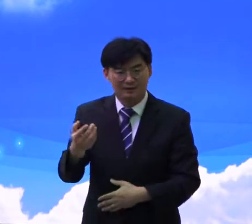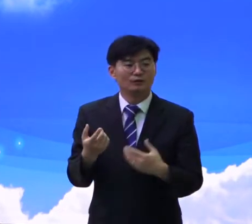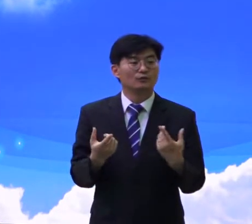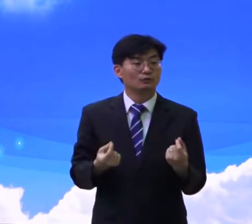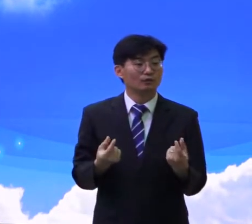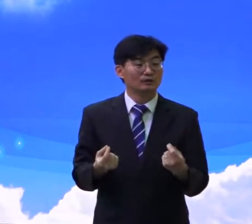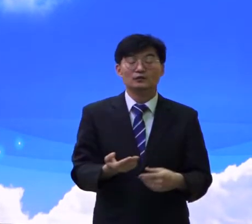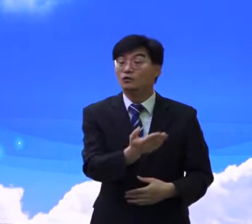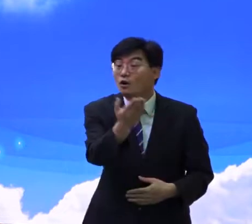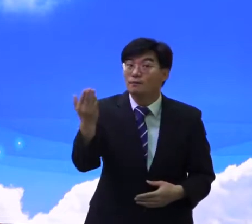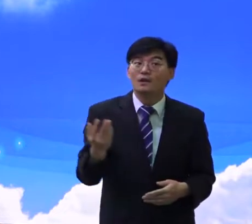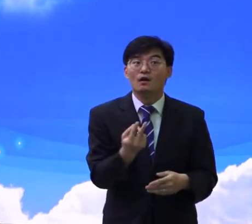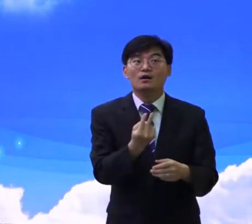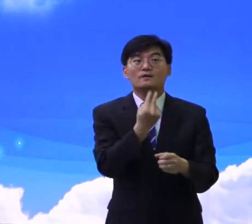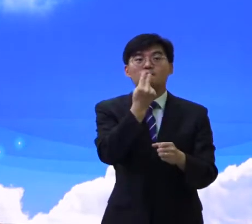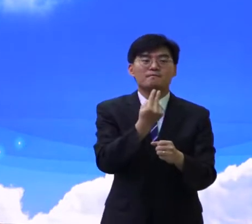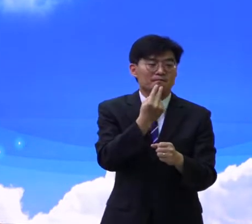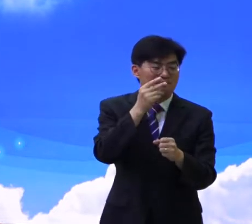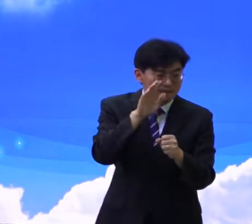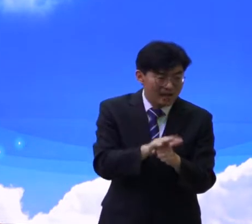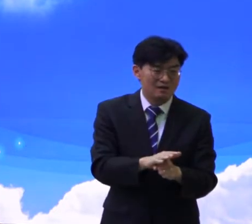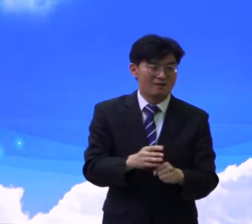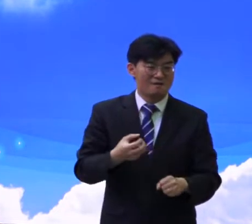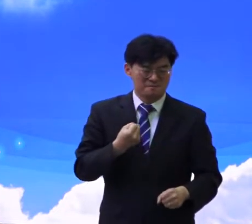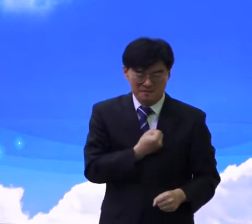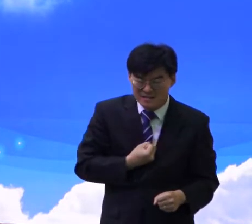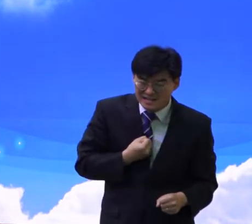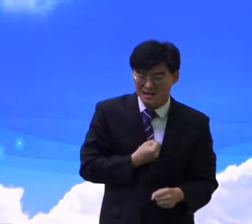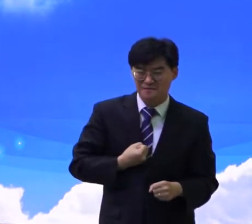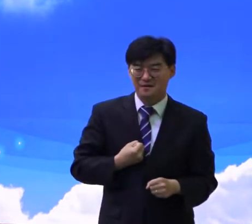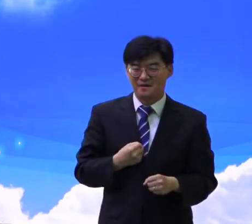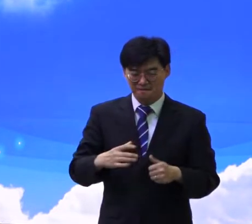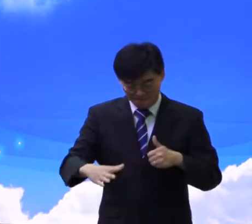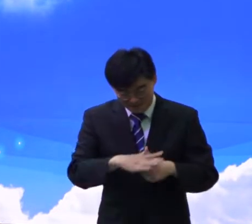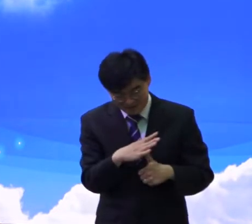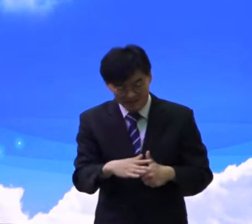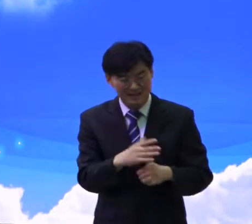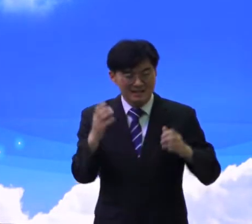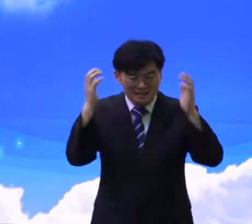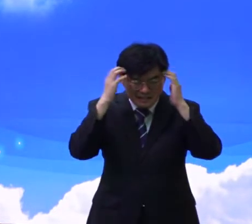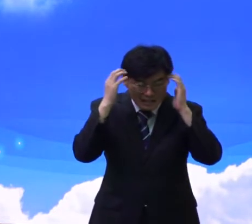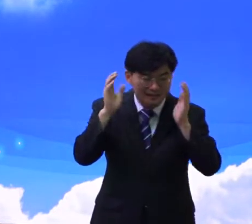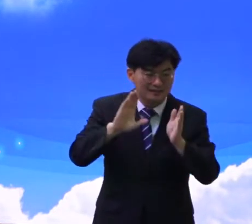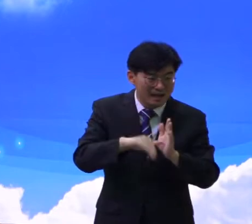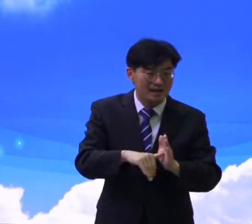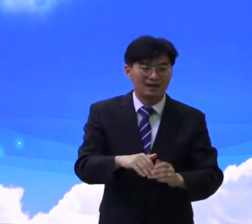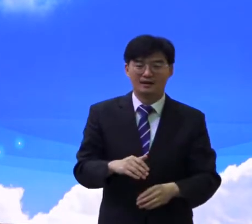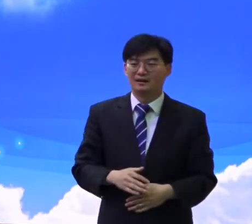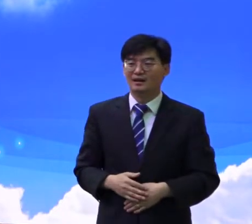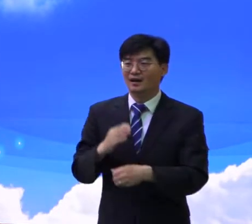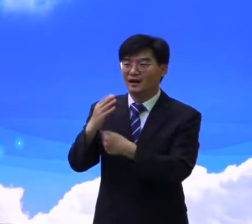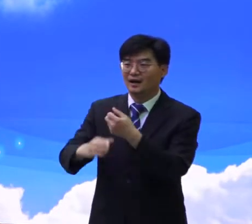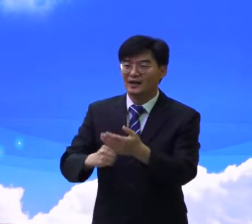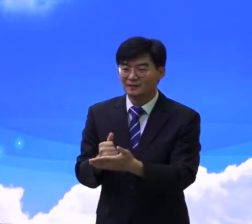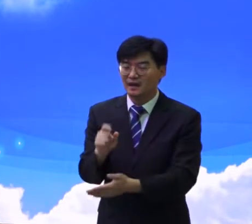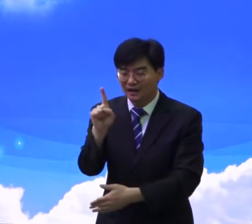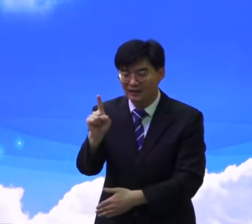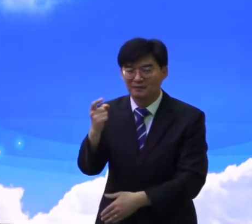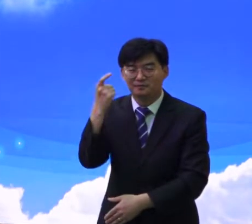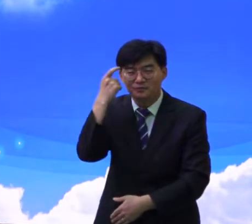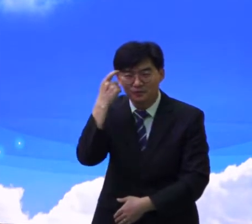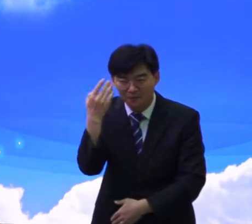하나님께서 주시는 답변을 듣고 예레미야가 하나님 답변을 듣고 힘을 내어서 용기 있게 달려간 것처럼